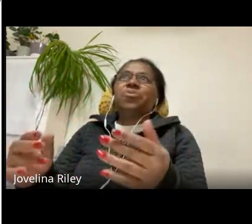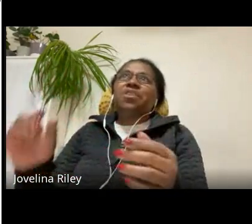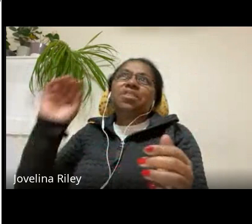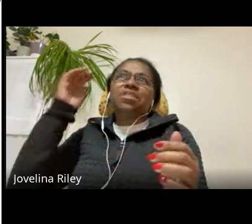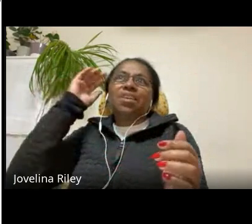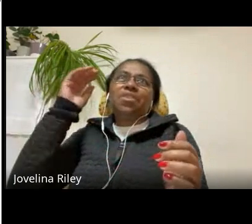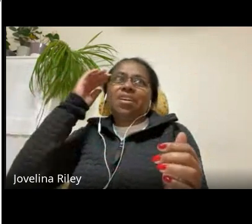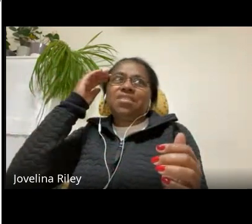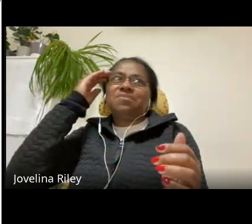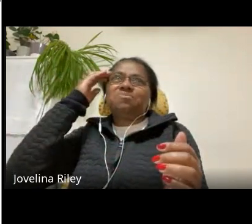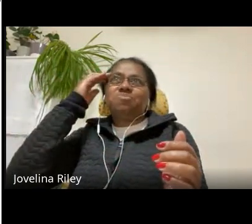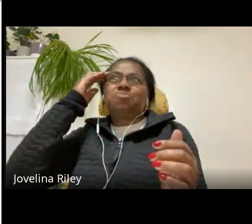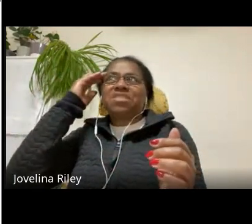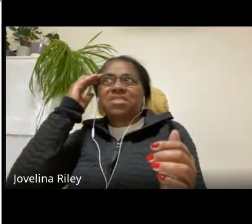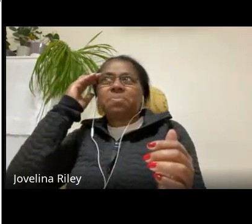tentava